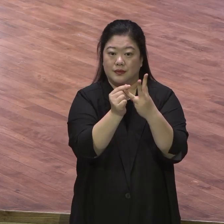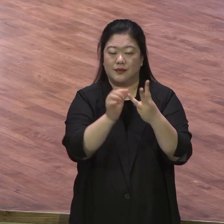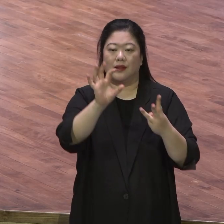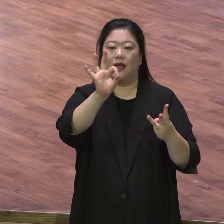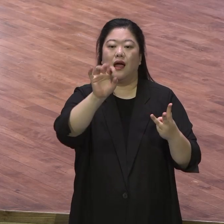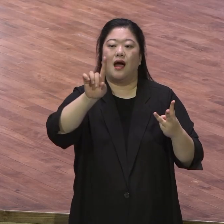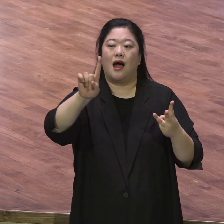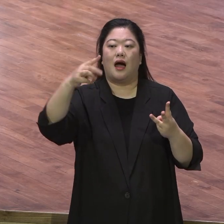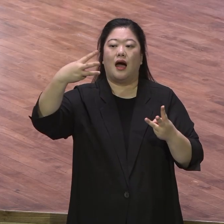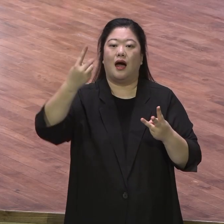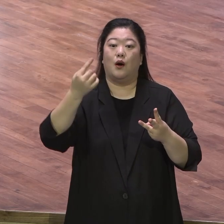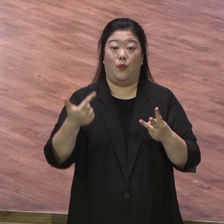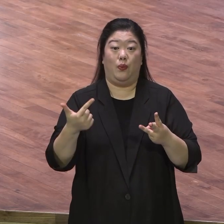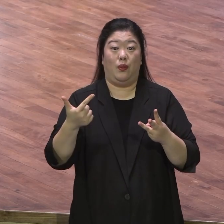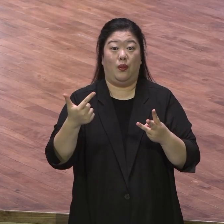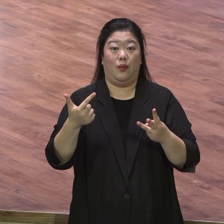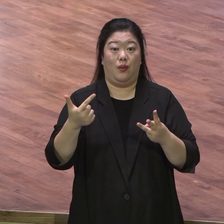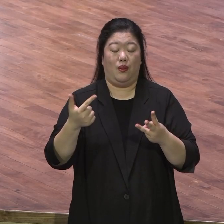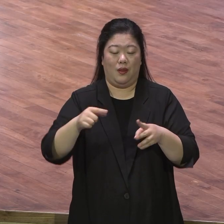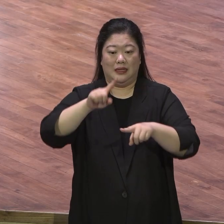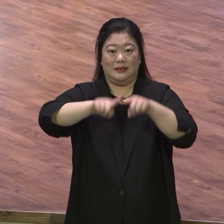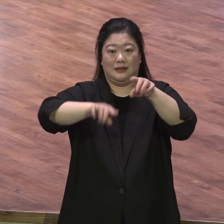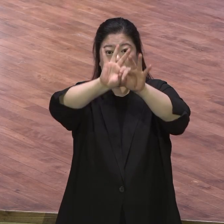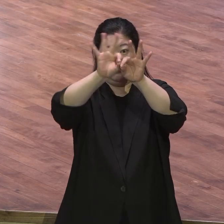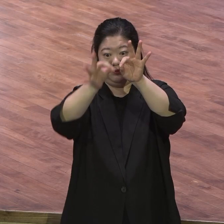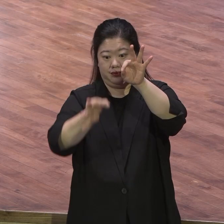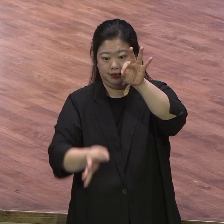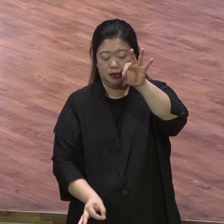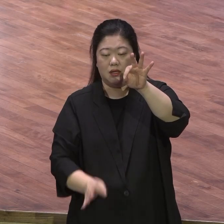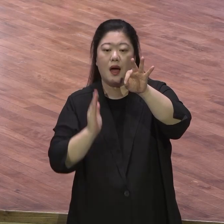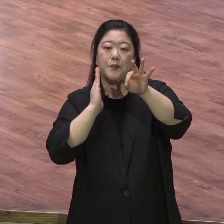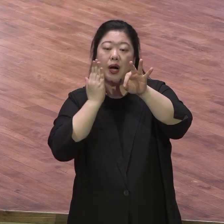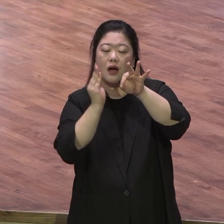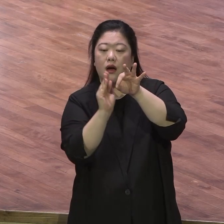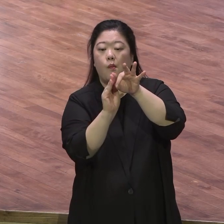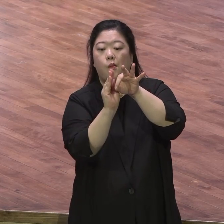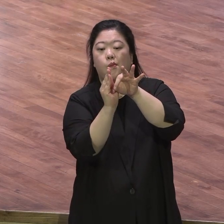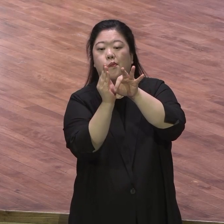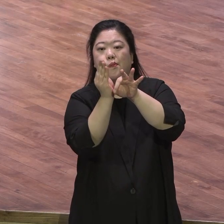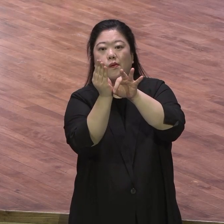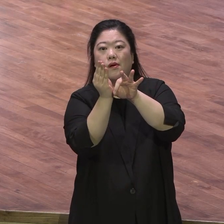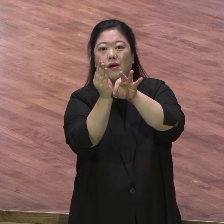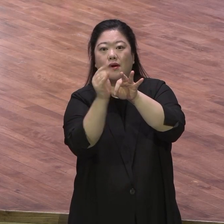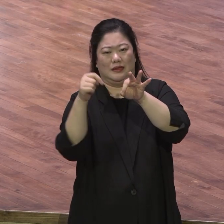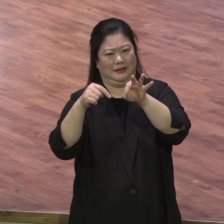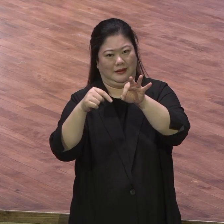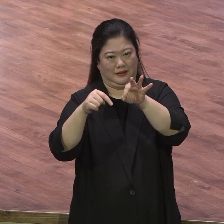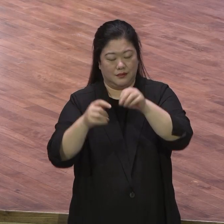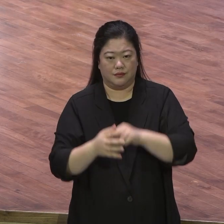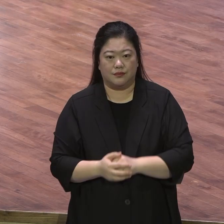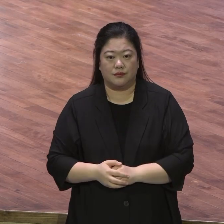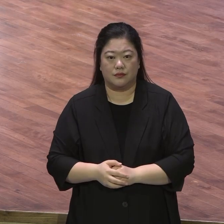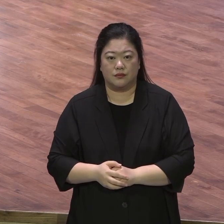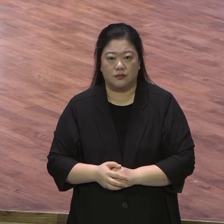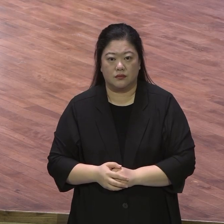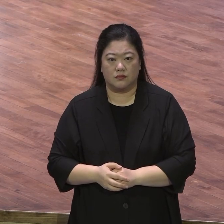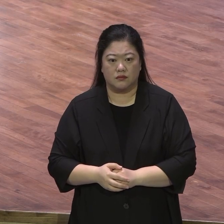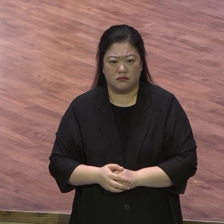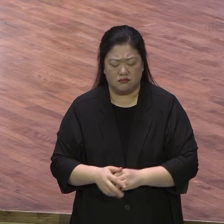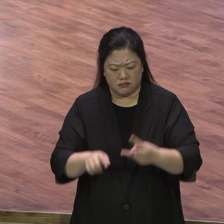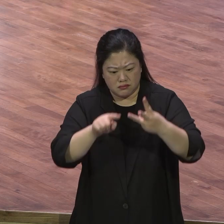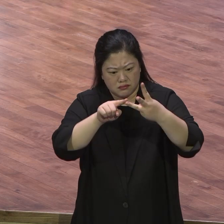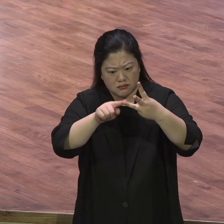상난 지팡이였어요. 어떻게 은약괴 안에 아론의 상난